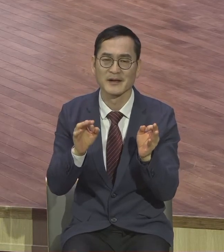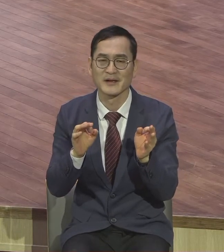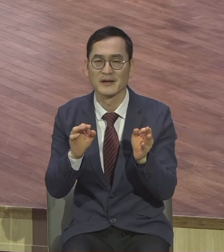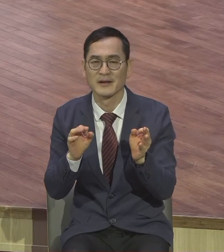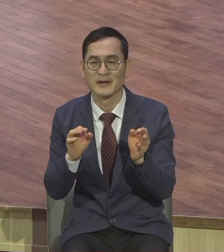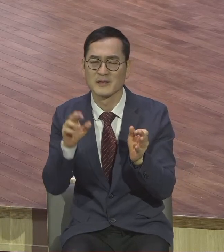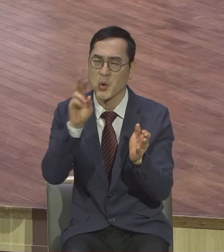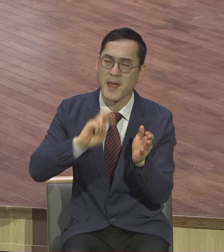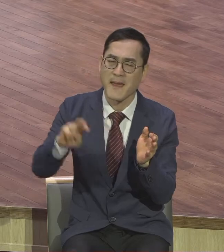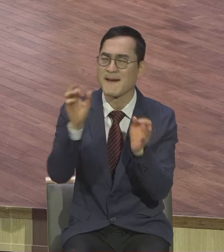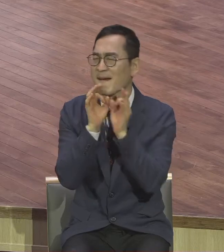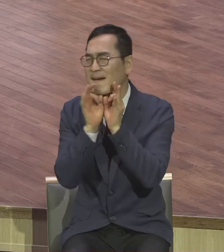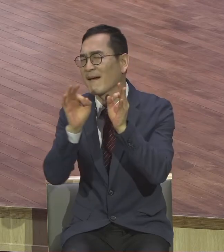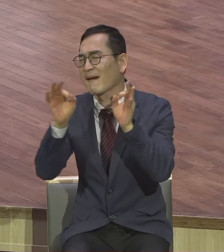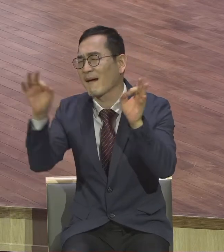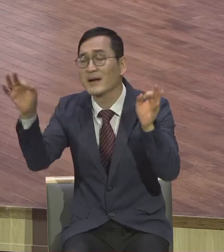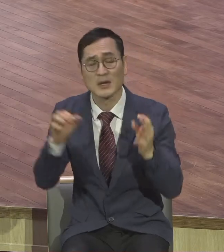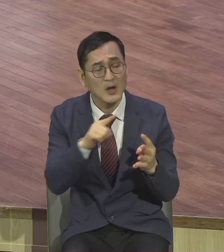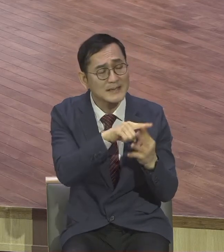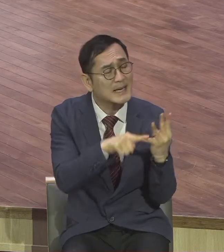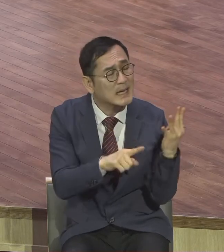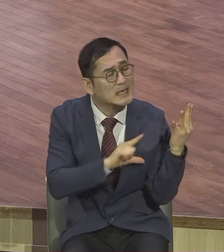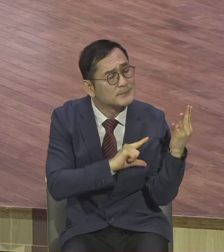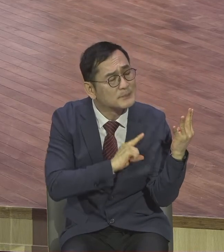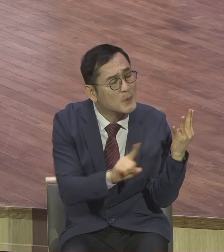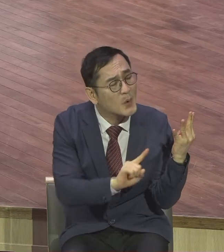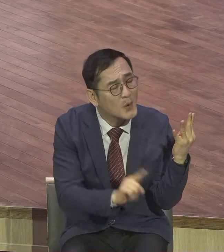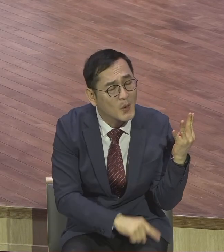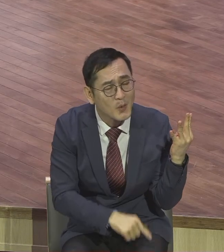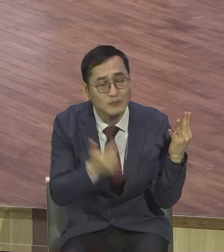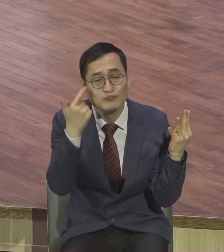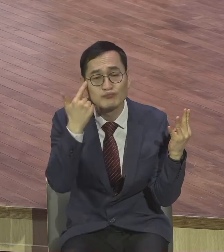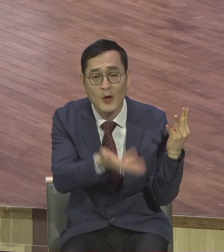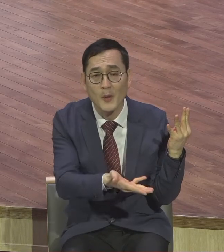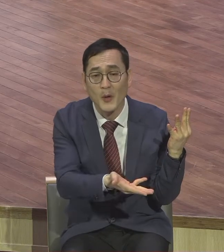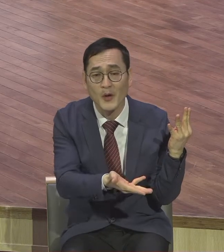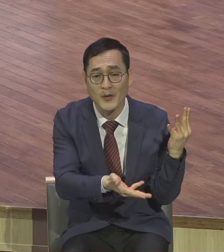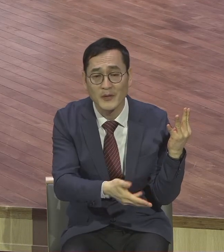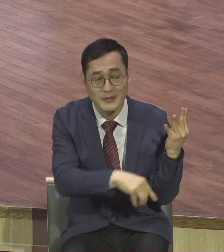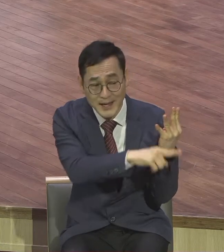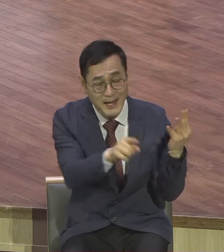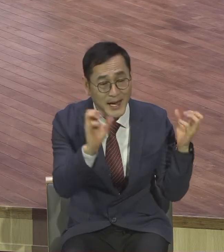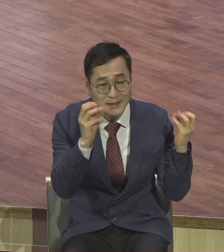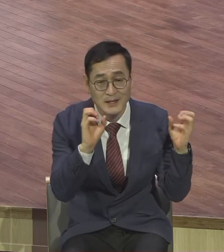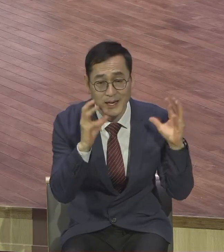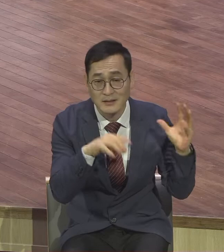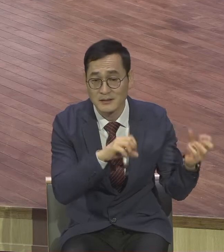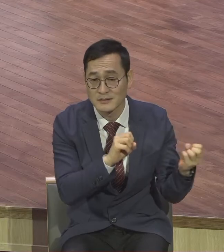소리로 노래를 부르는 것을 뭐라 하느냐 사자성어로 힌트를 줬어요.